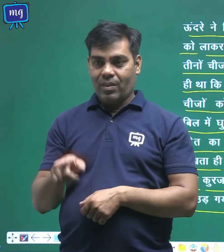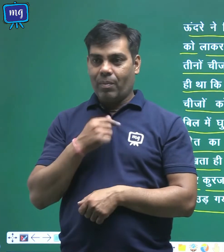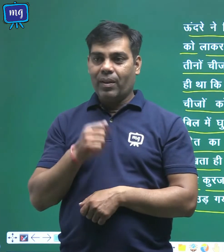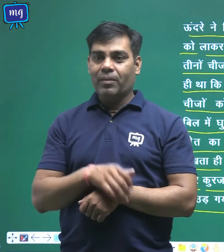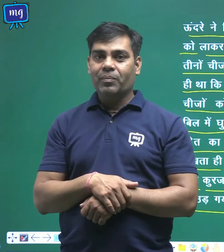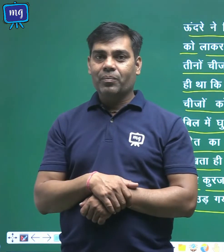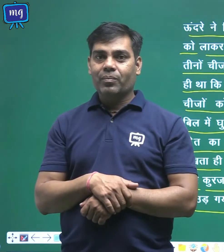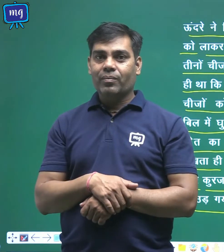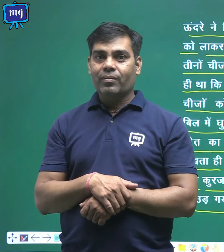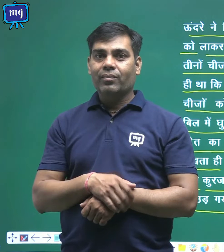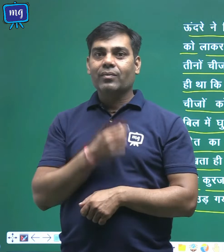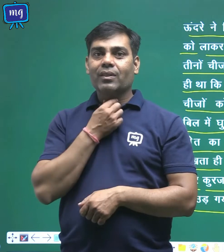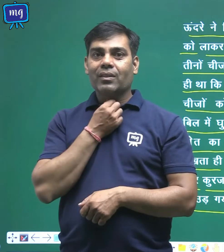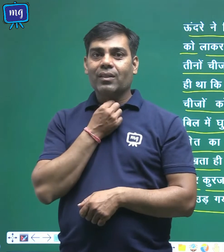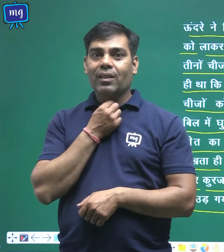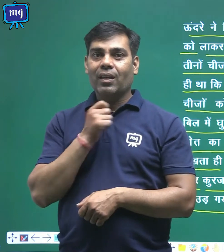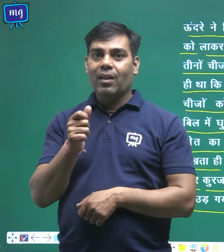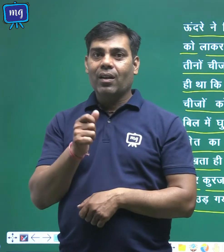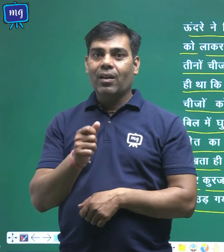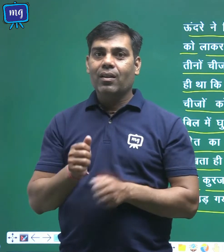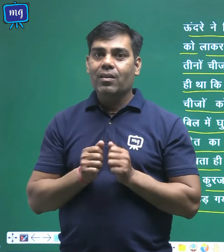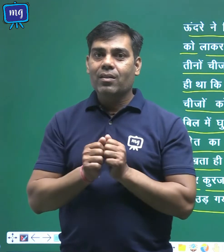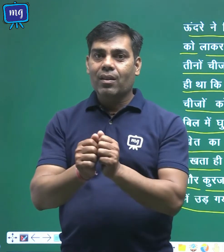हमें सच्चाई का साथ देना चाहिए।